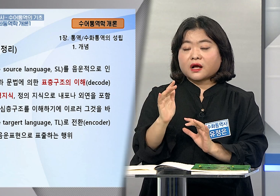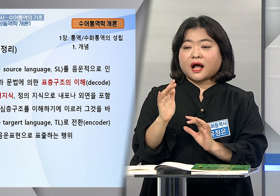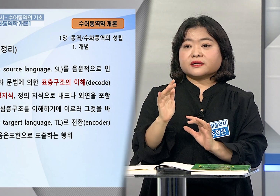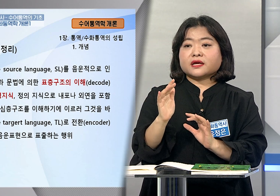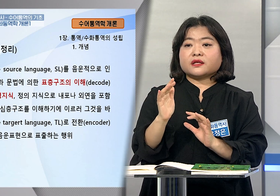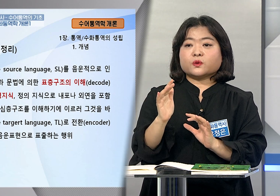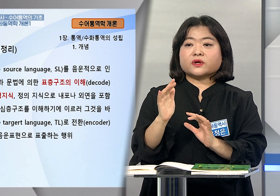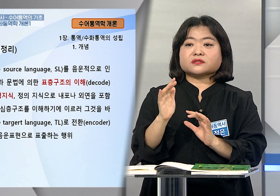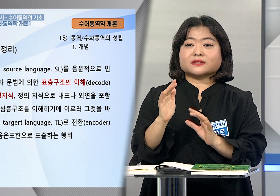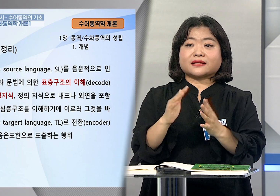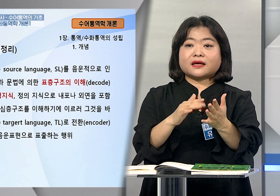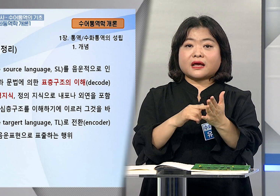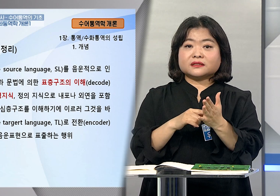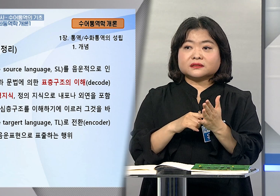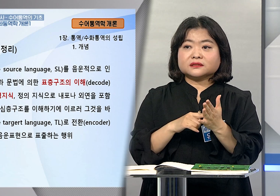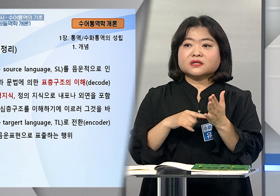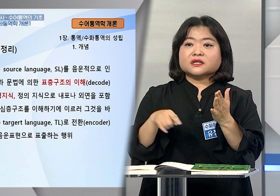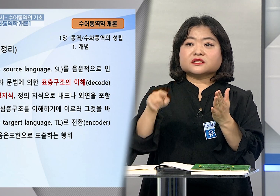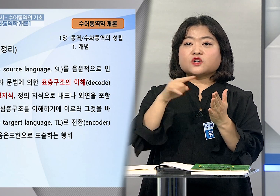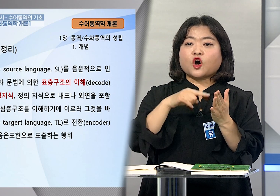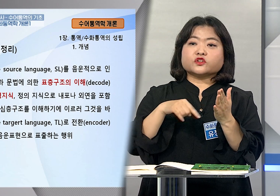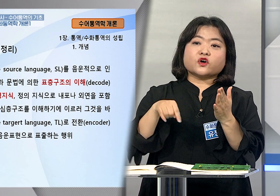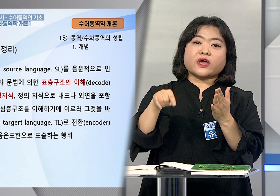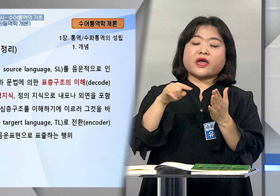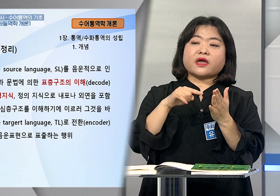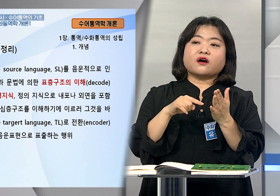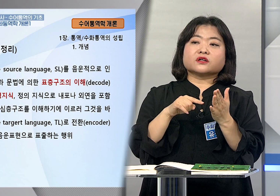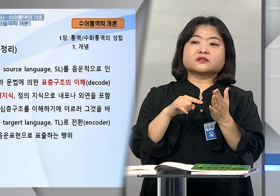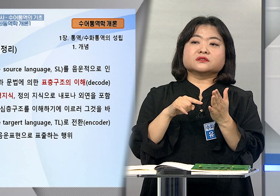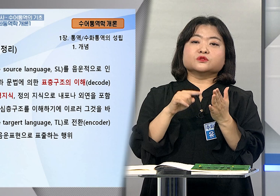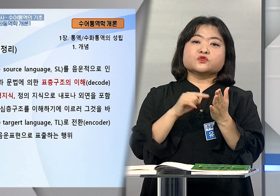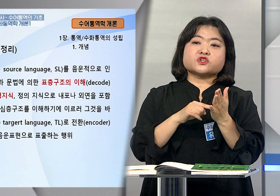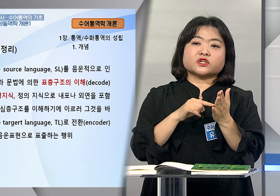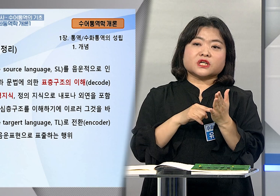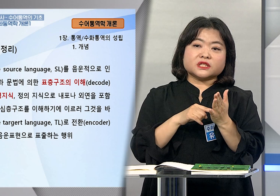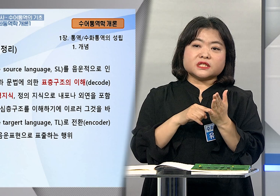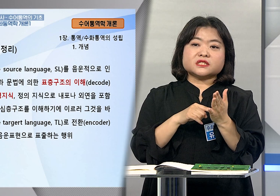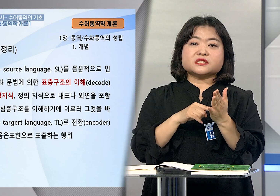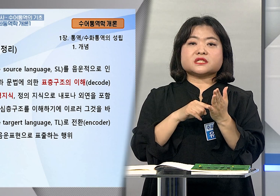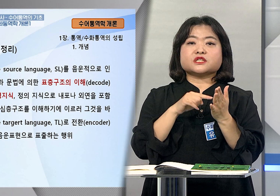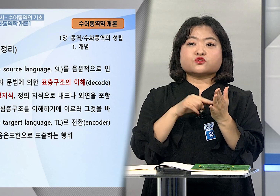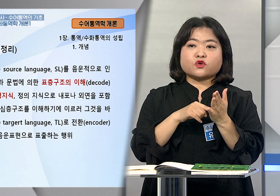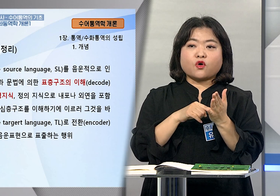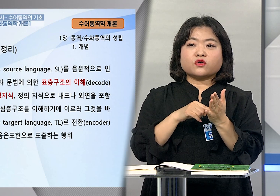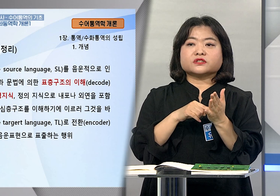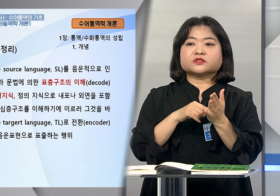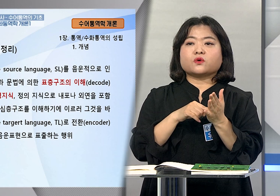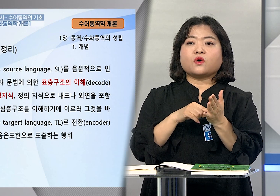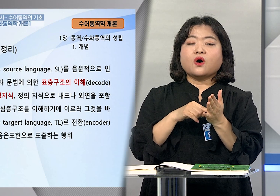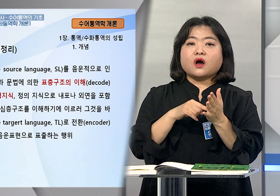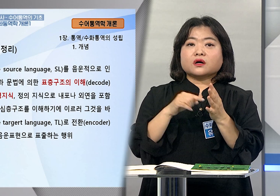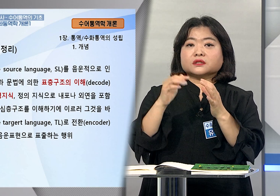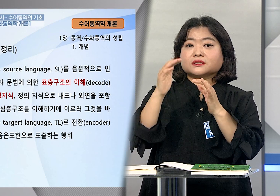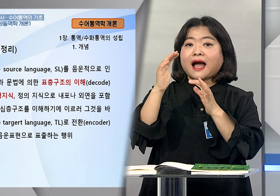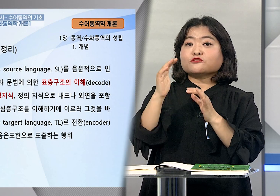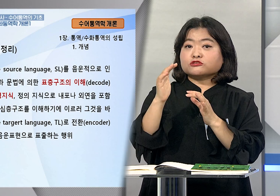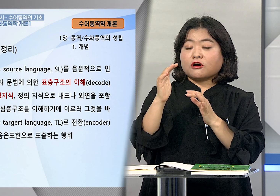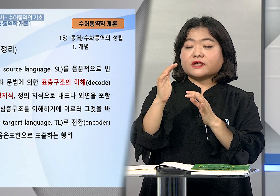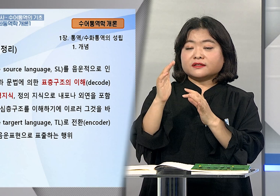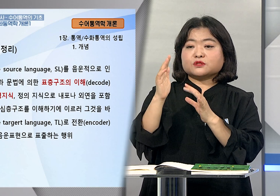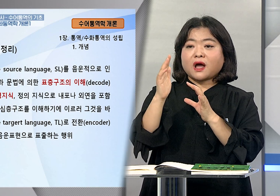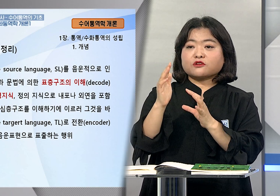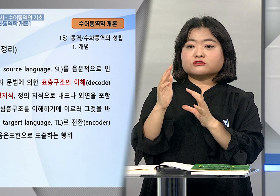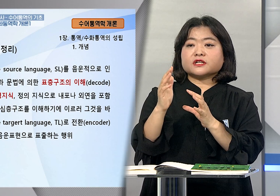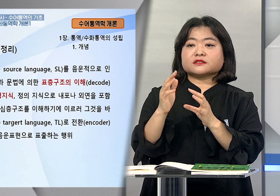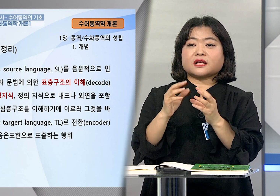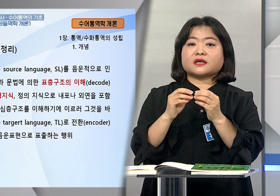이 강의의 내용에서 나타나는 그 언어의 어떤 의문적인 인지, 수용, 그리고 그 한국어,